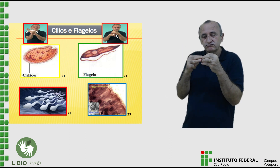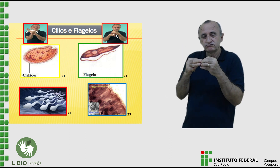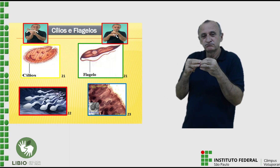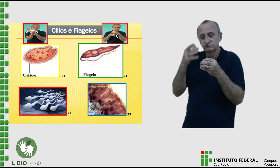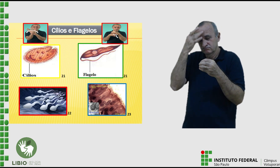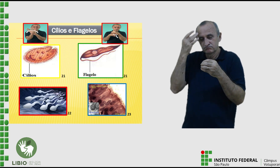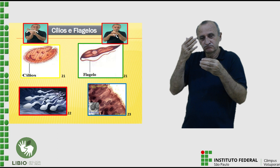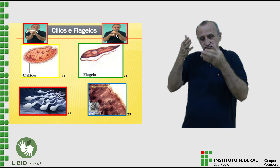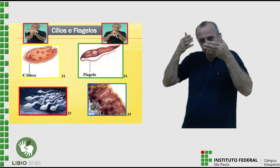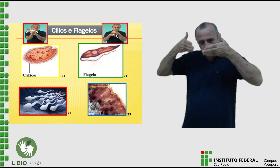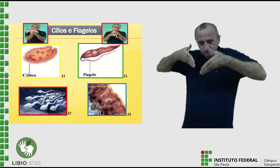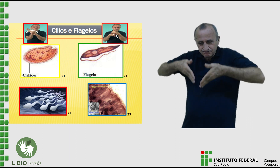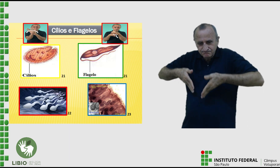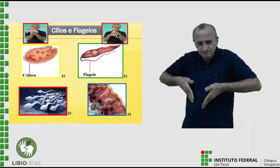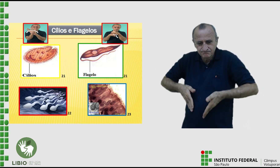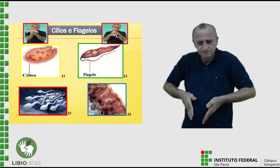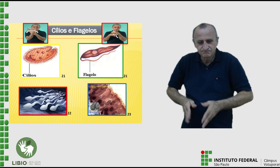flagelada.